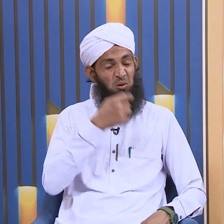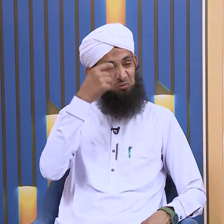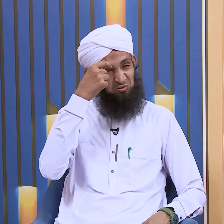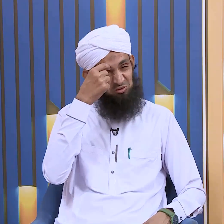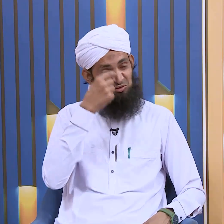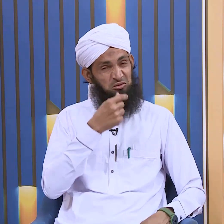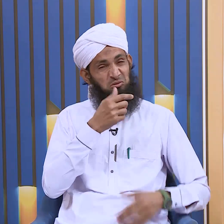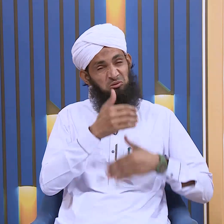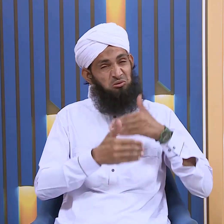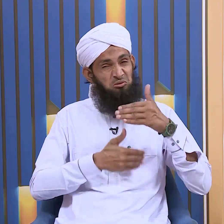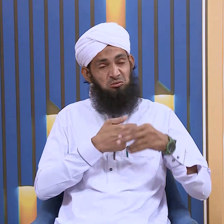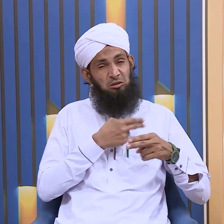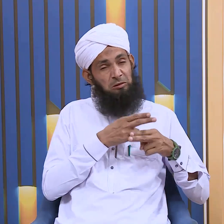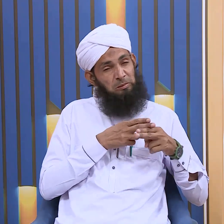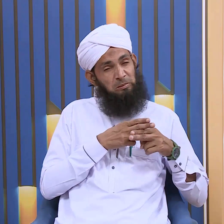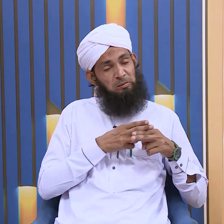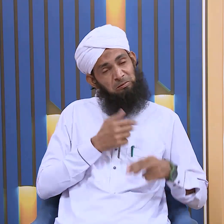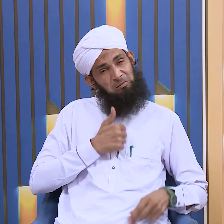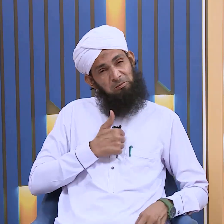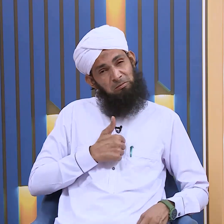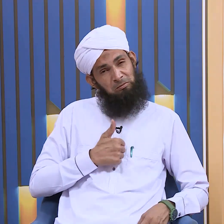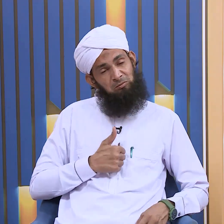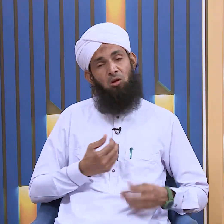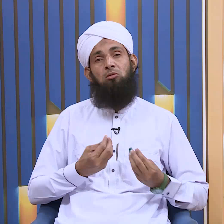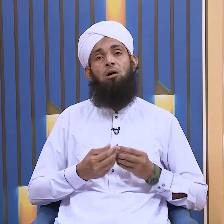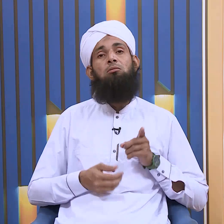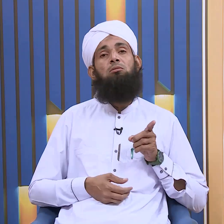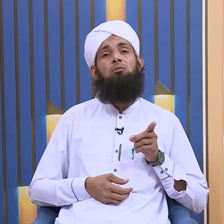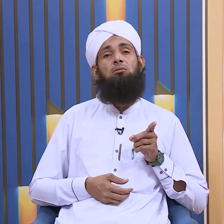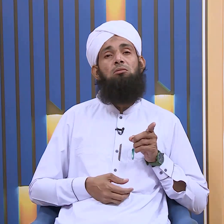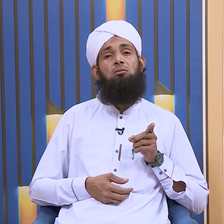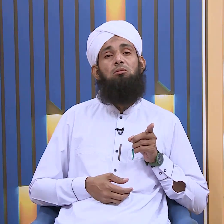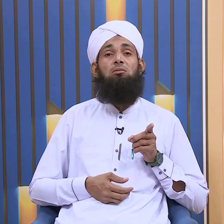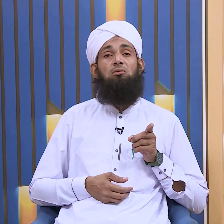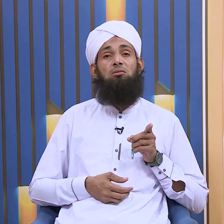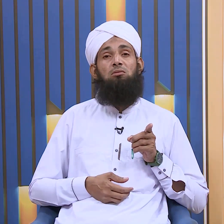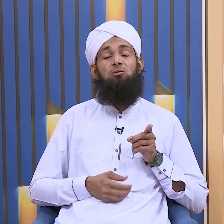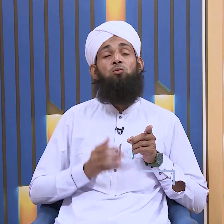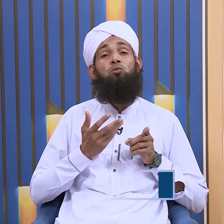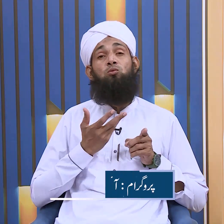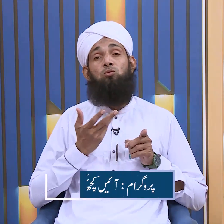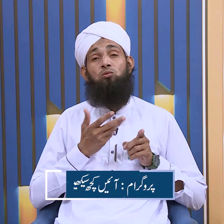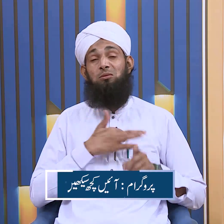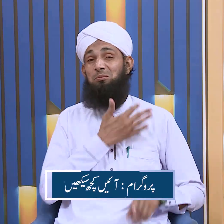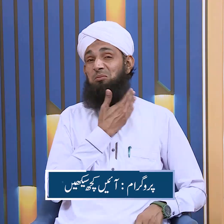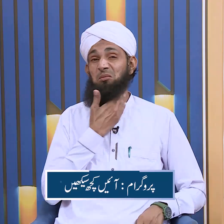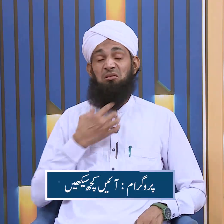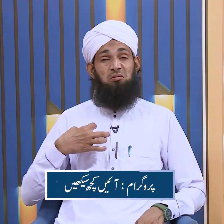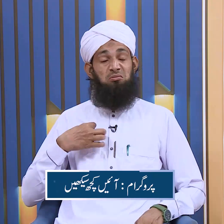دشواریاں جتنی بھی آتی ہیں وہ سب اس کے لیے آسان ہو جاتی ہیں۔ یہی وجہ ہے کہ شہرت کی لذت میں گم ہو